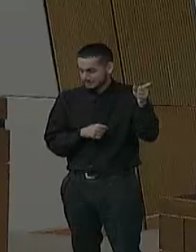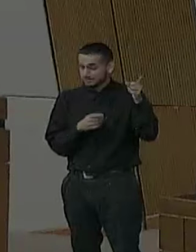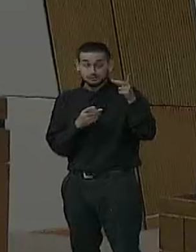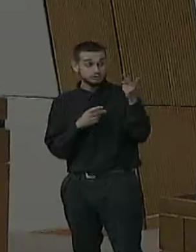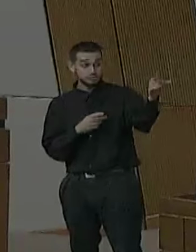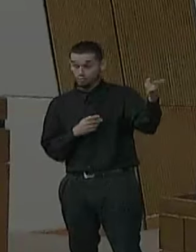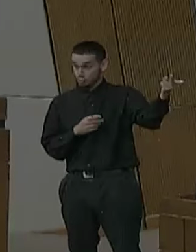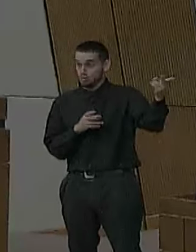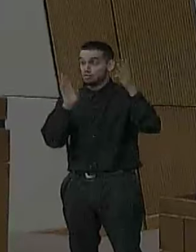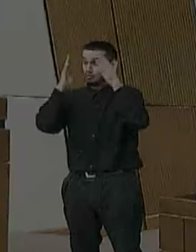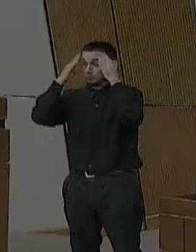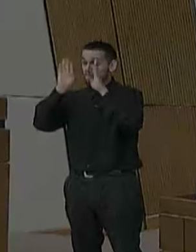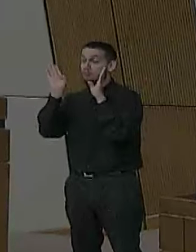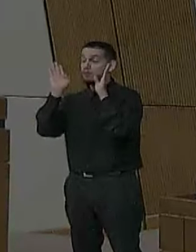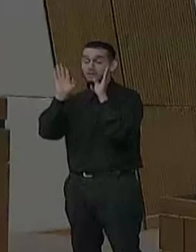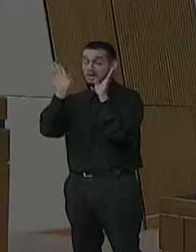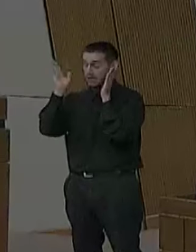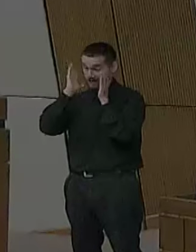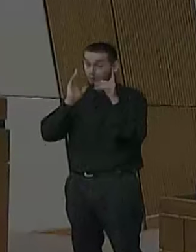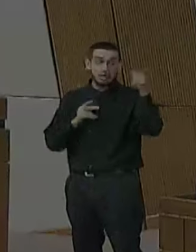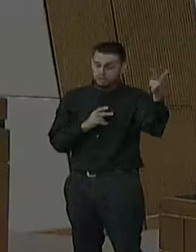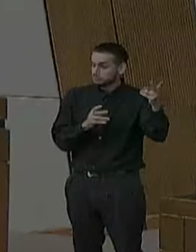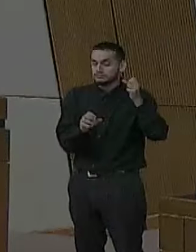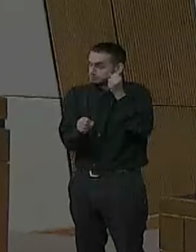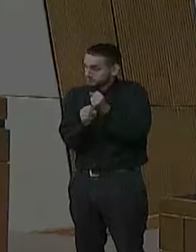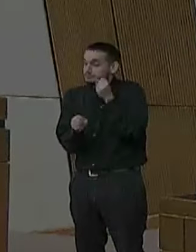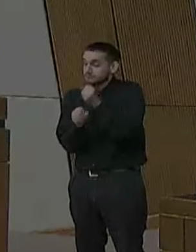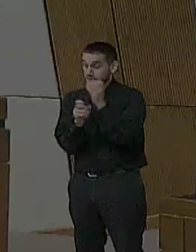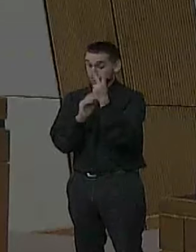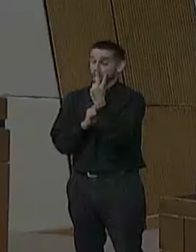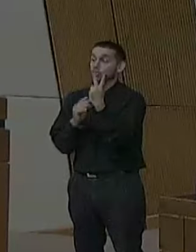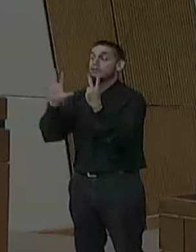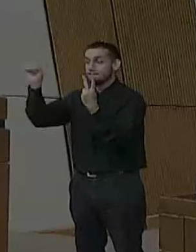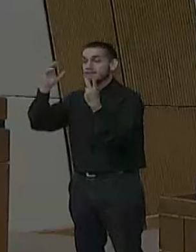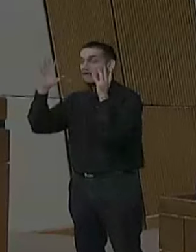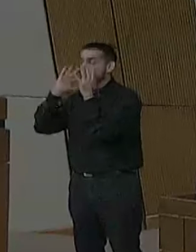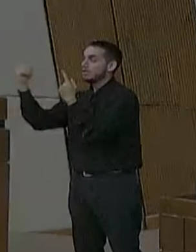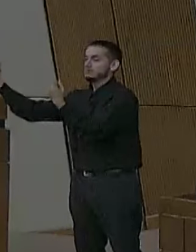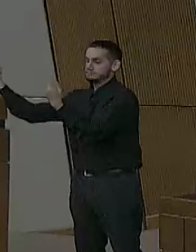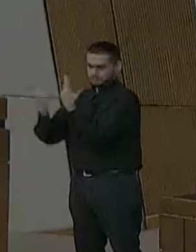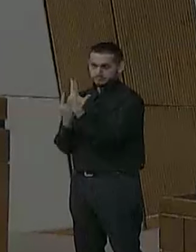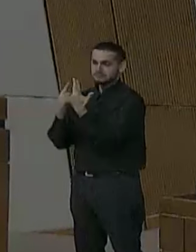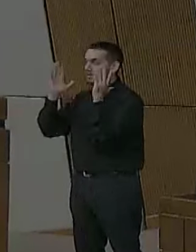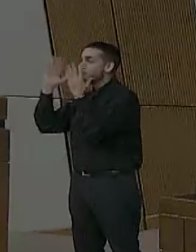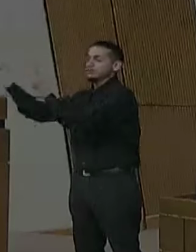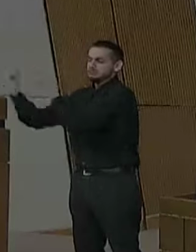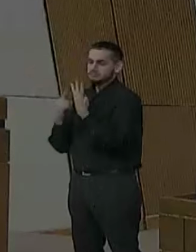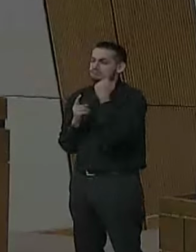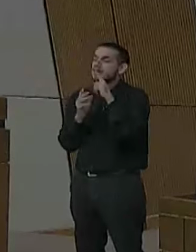de Bouga y seguramente que van a sumar a otros más del equipo que van a estar acompañando toda la elaboración de esta propuesta de